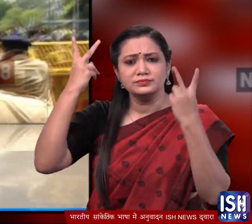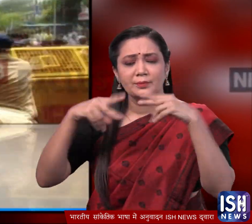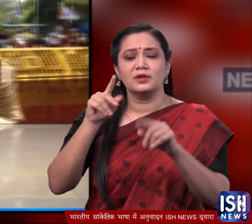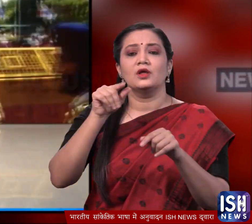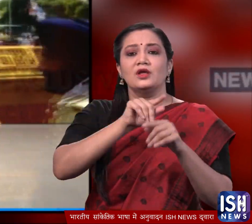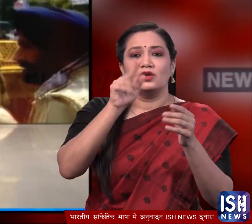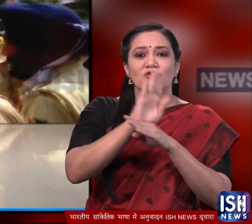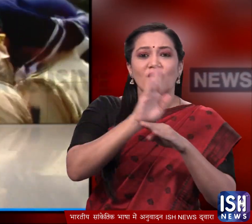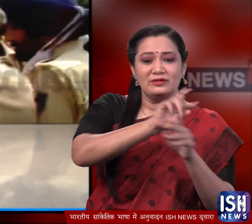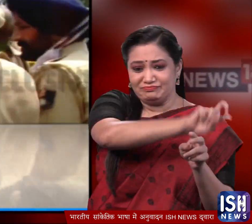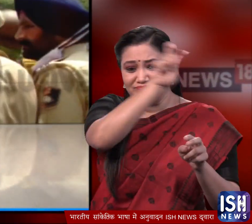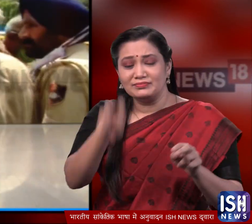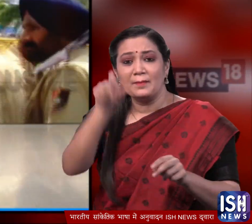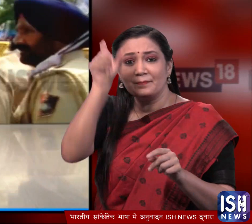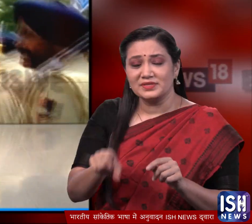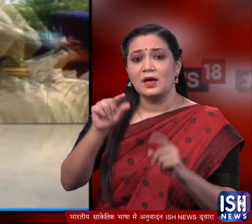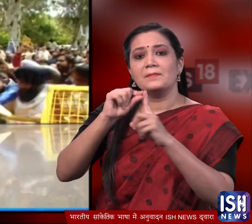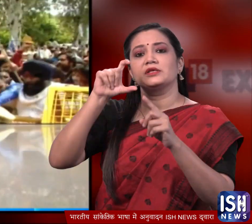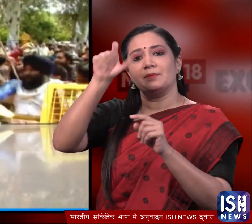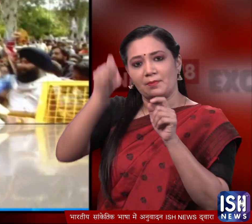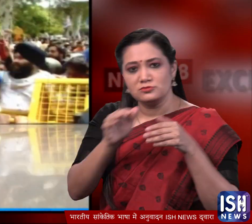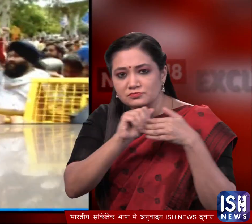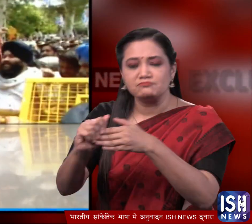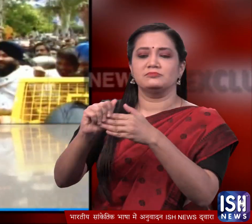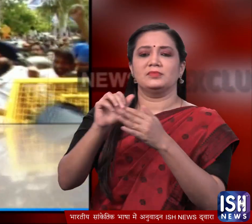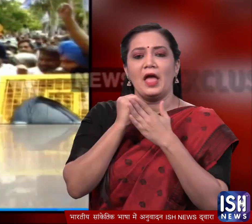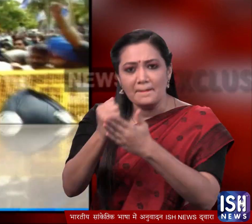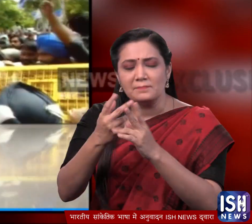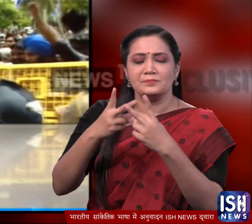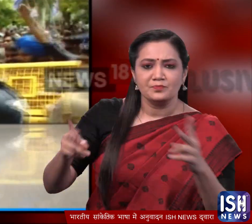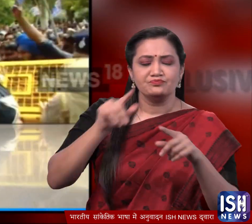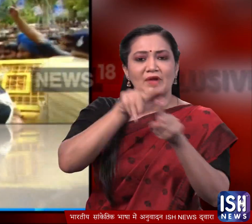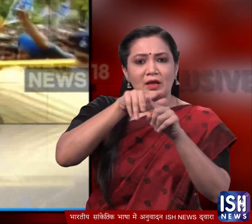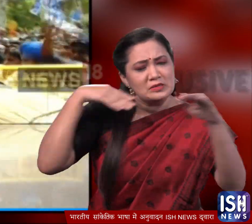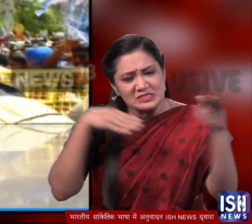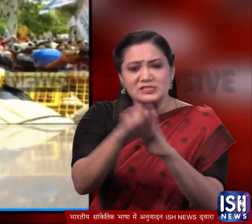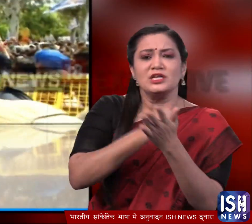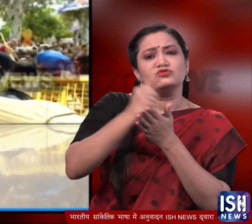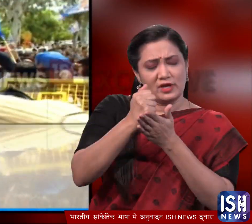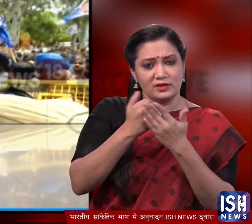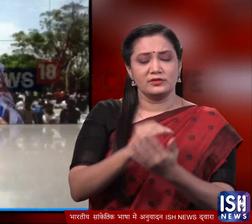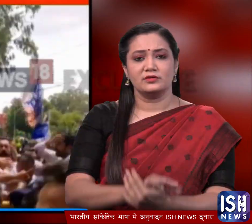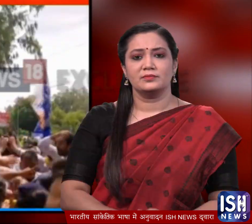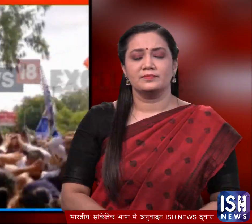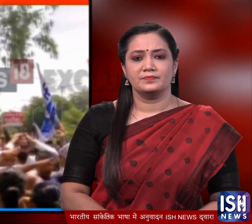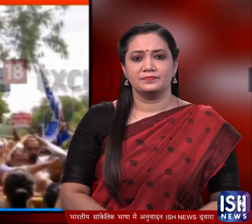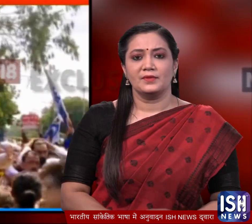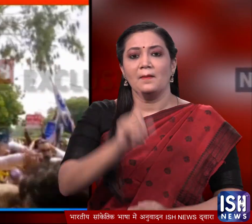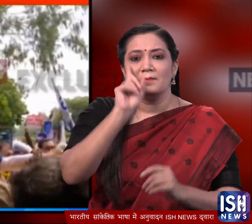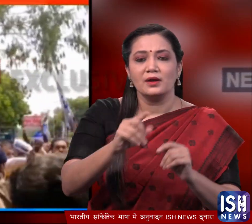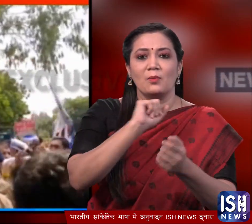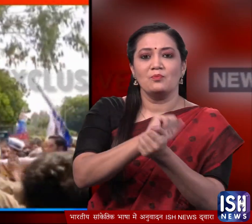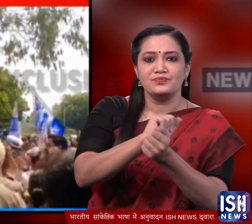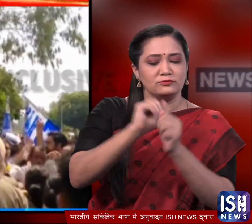अगुवाई कांग्रेस से आम आदमी पार्टी में शामिल हुए प्रदीप छाबड़ा ने की और उन्होंने नगर निगम के कार्यालय के अंदर घुसने की कोशिश की,